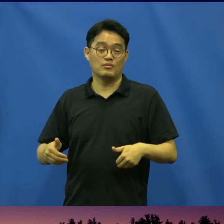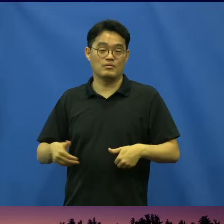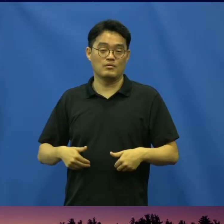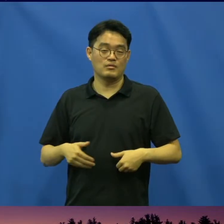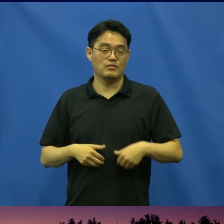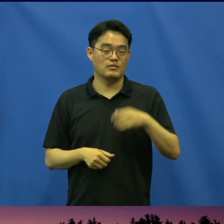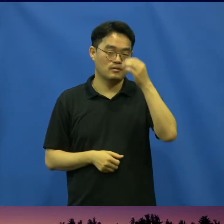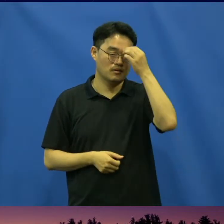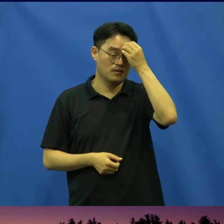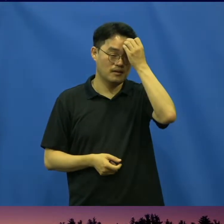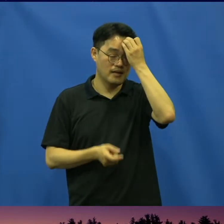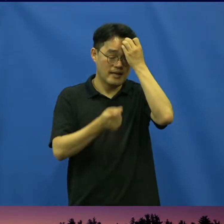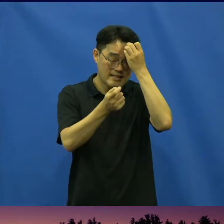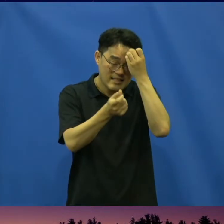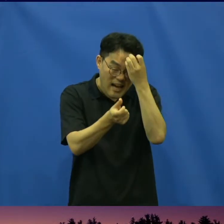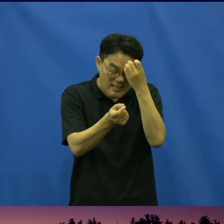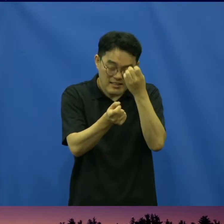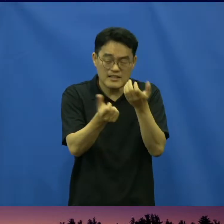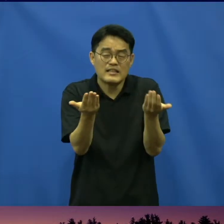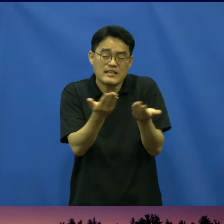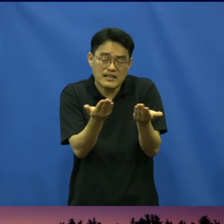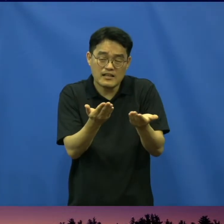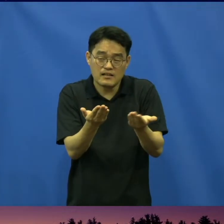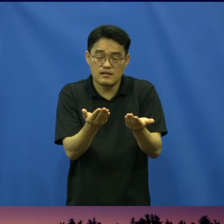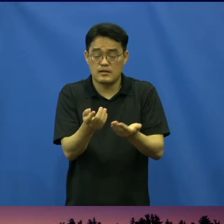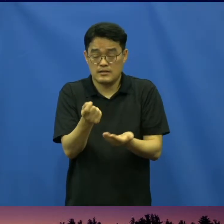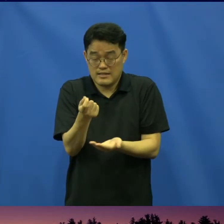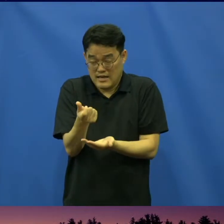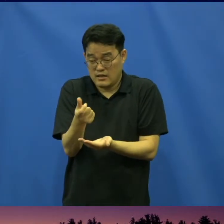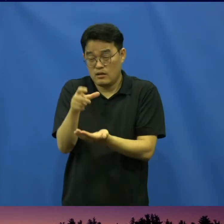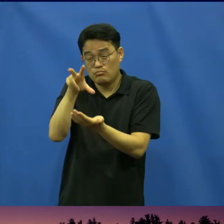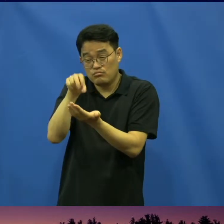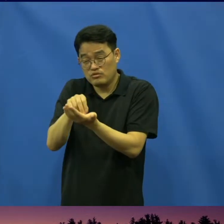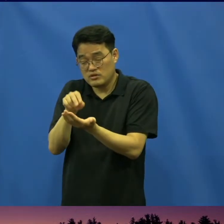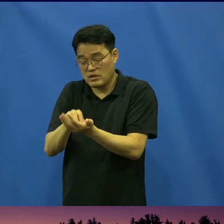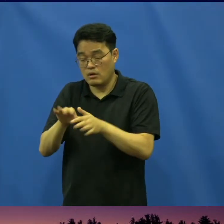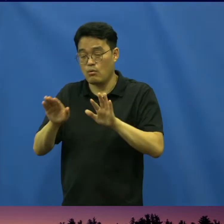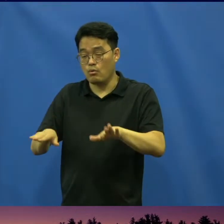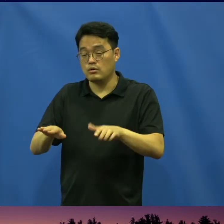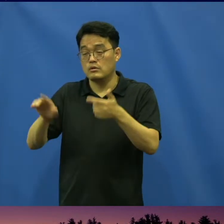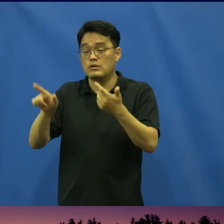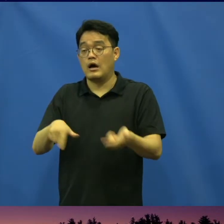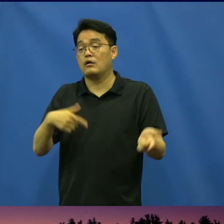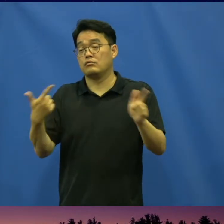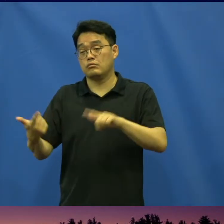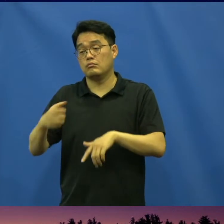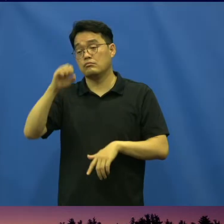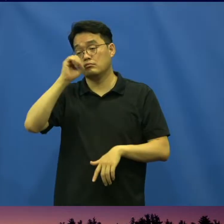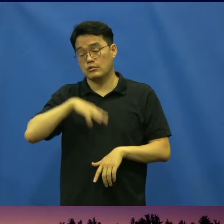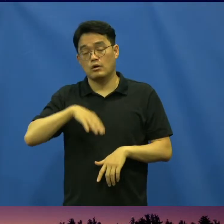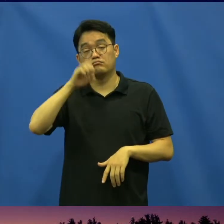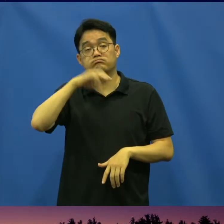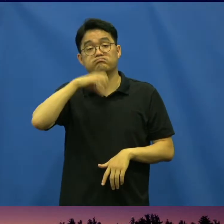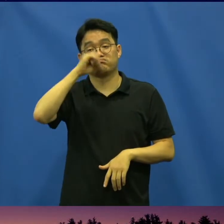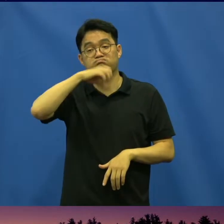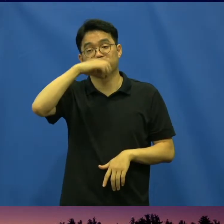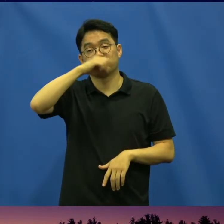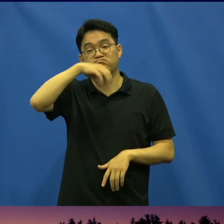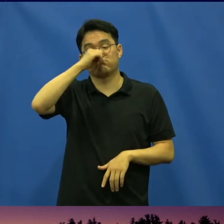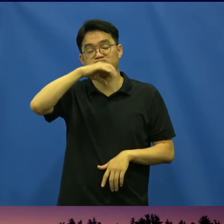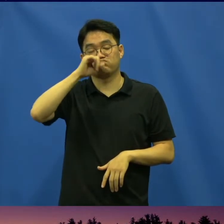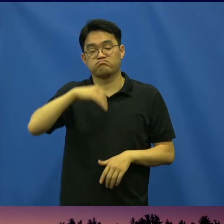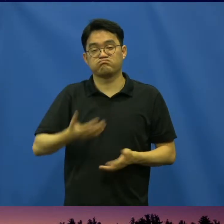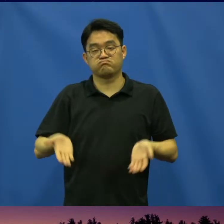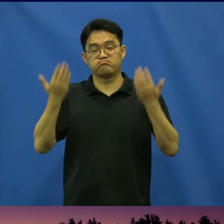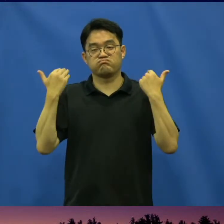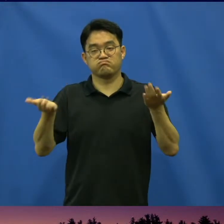작은 것에 놓치지 않는 거예요. 오늘 하루를 무시하지 않는 거예요. 이 주어진 귀중한